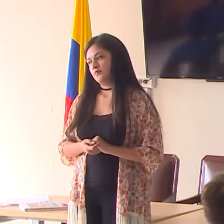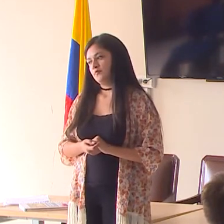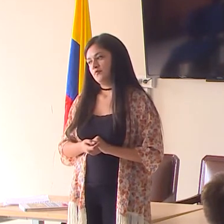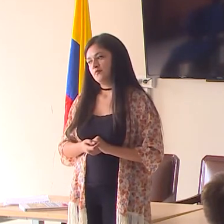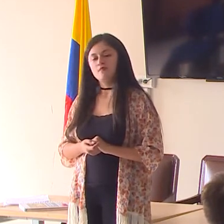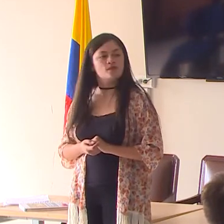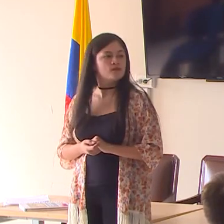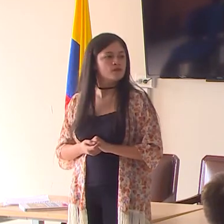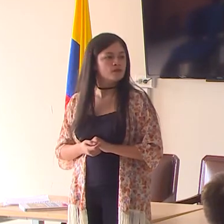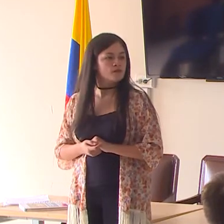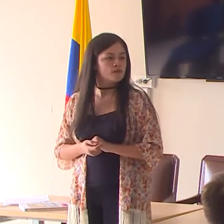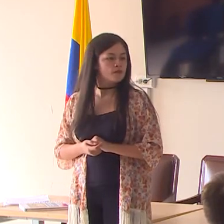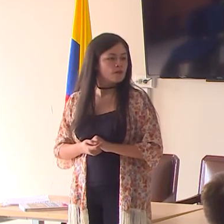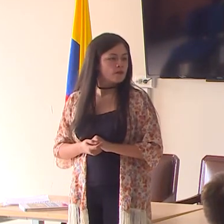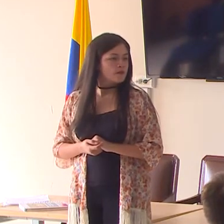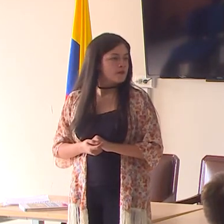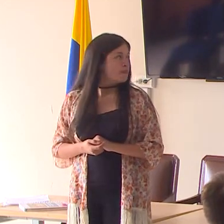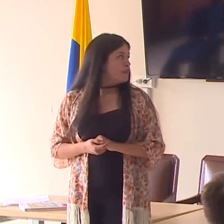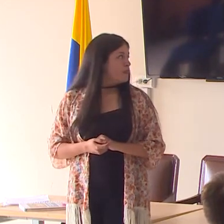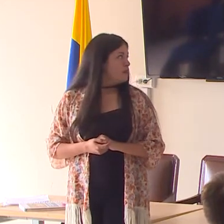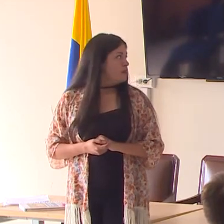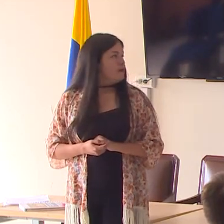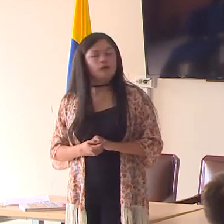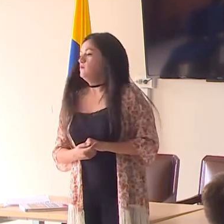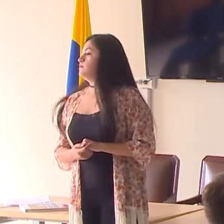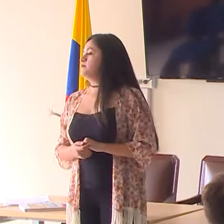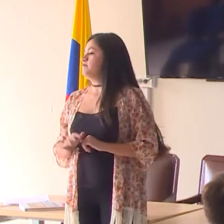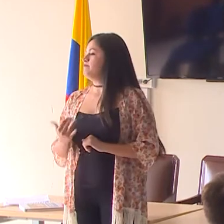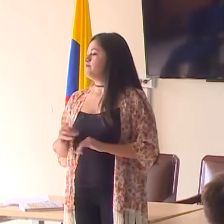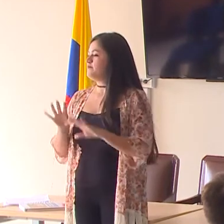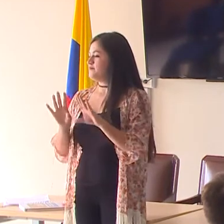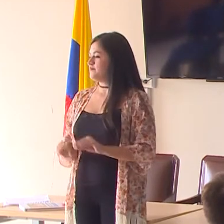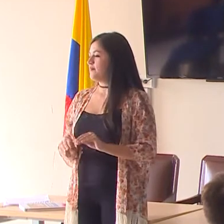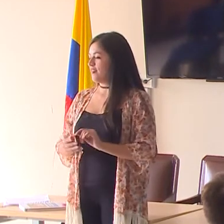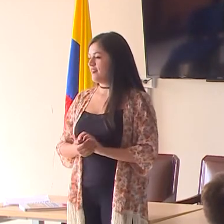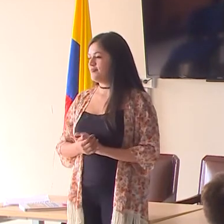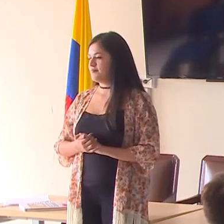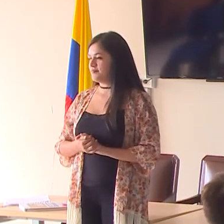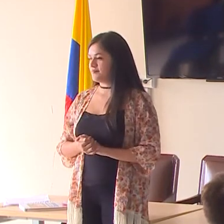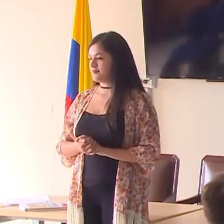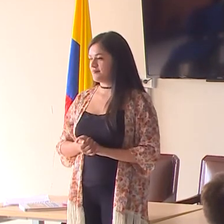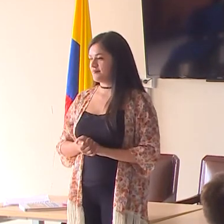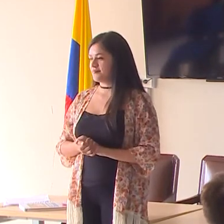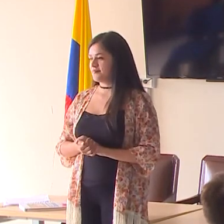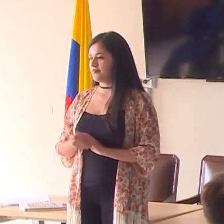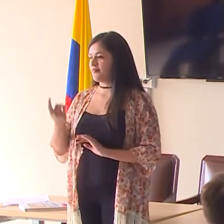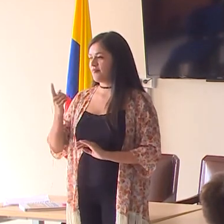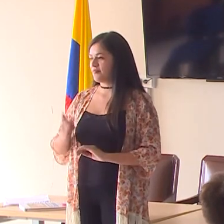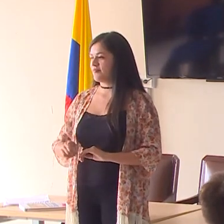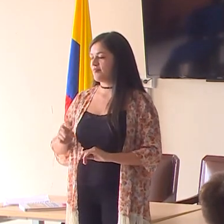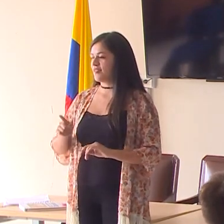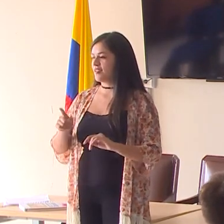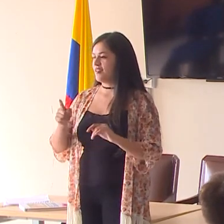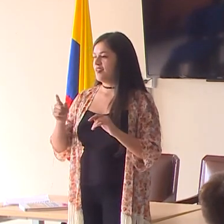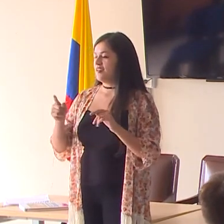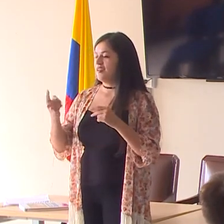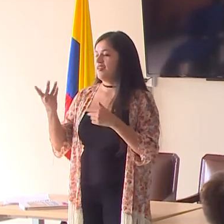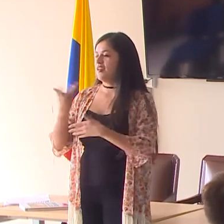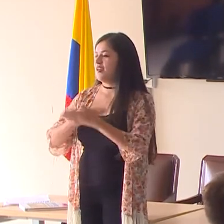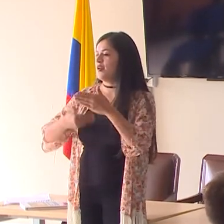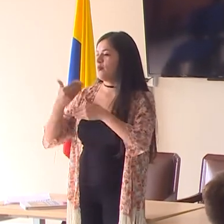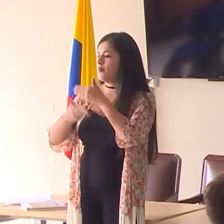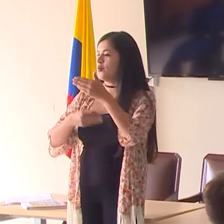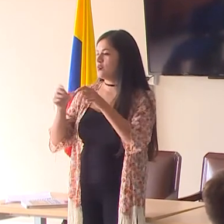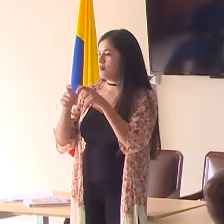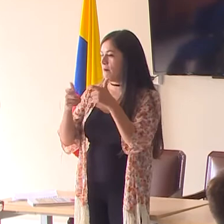bueno sí creo que hay creo que ya terminó y digamos que ese es un poco el panorama tanto del proceso de urbanización